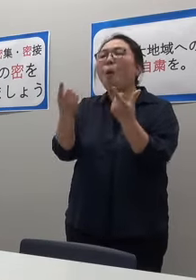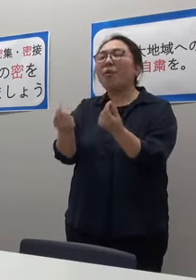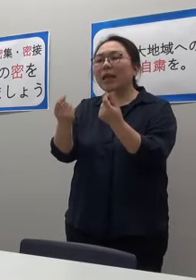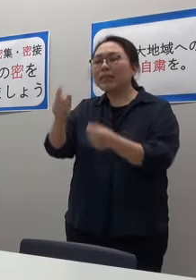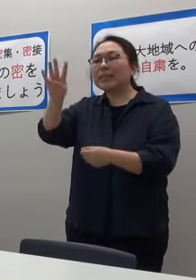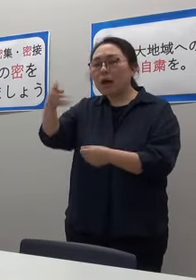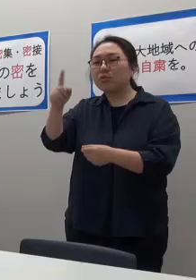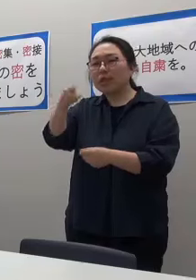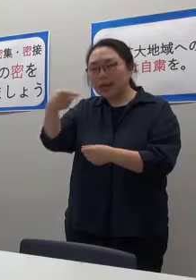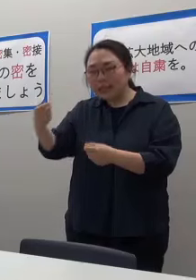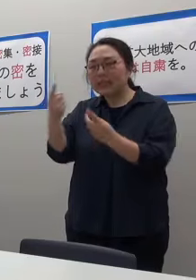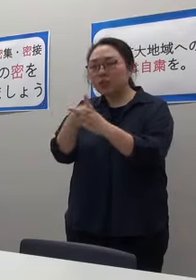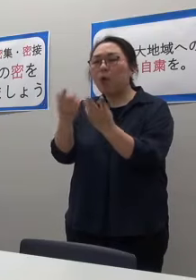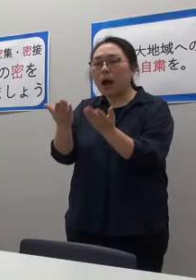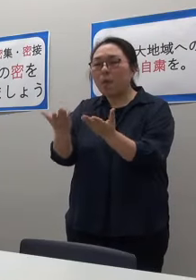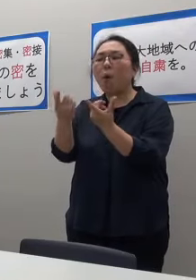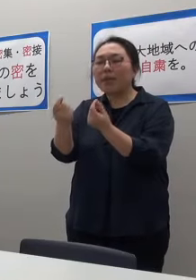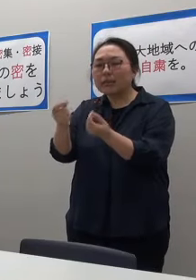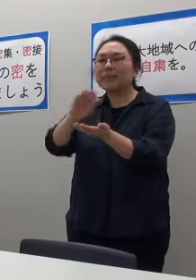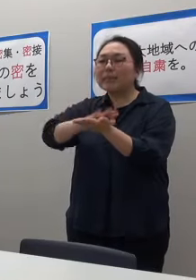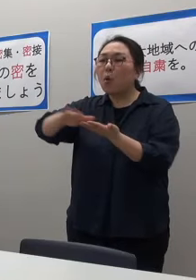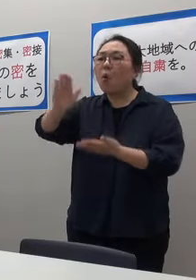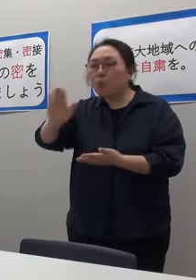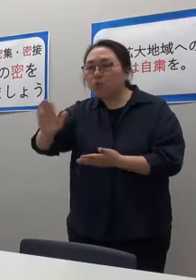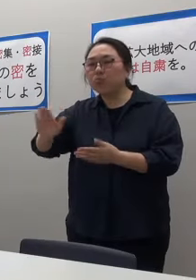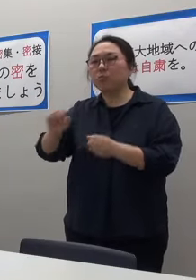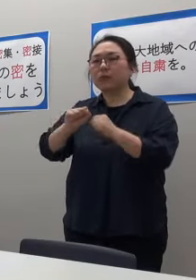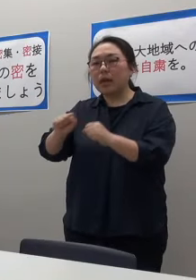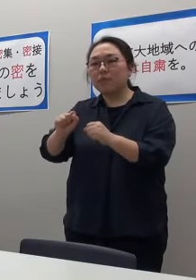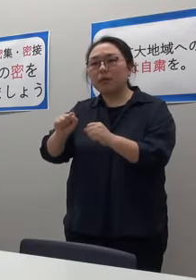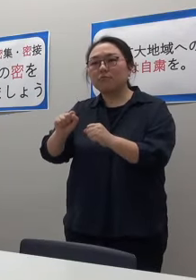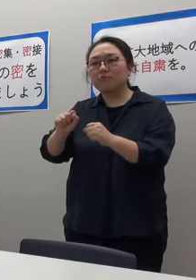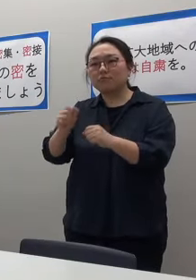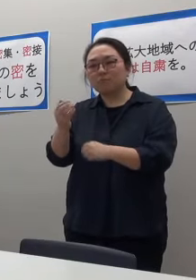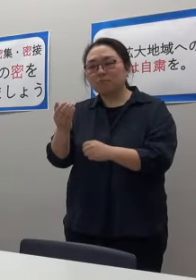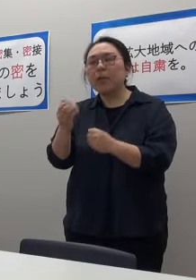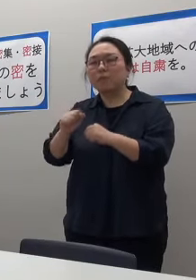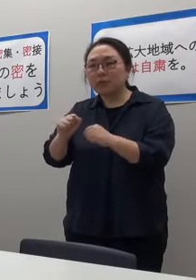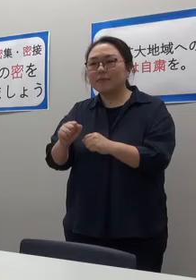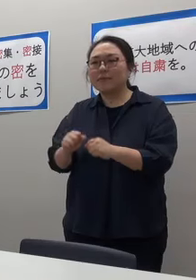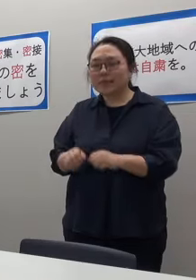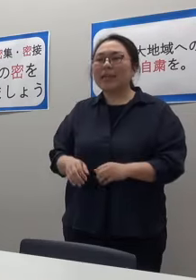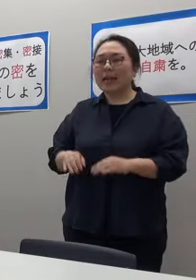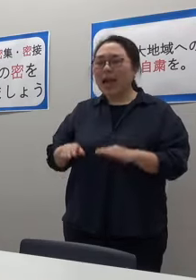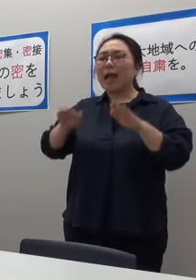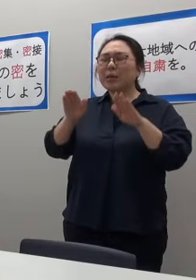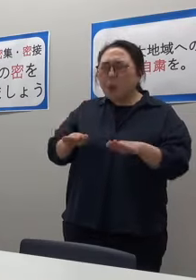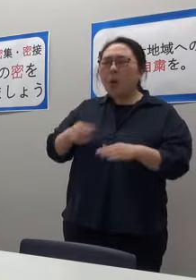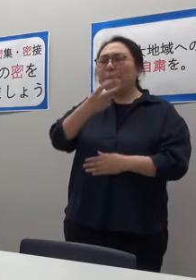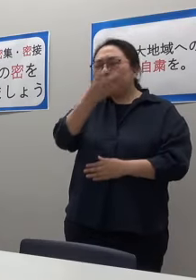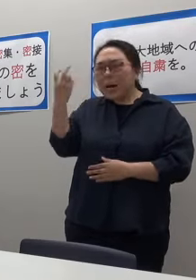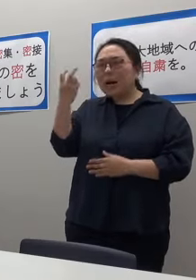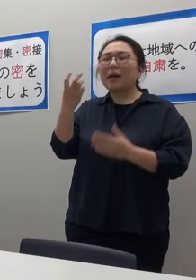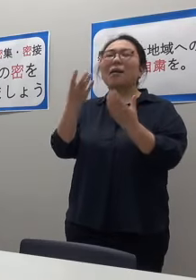行います。 済みではなくて今後行うという考えでよろしいでしょうか。 今日の話ですので、今